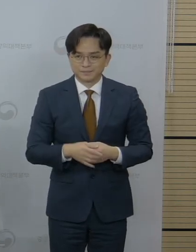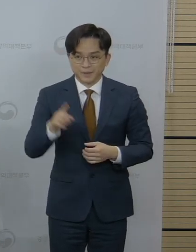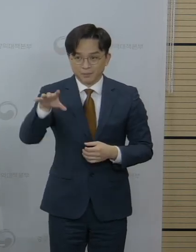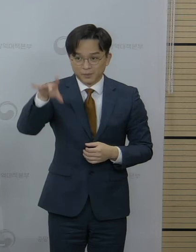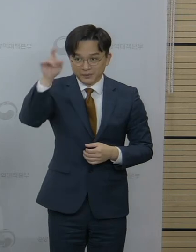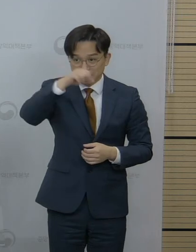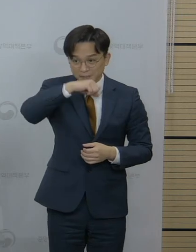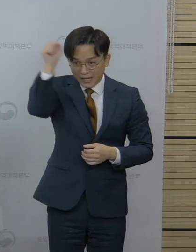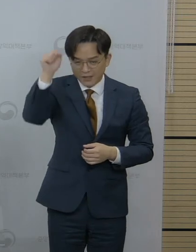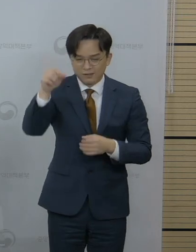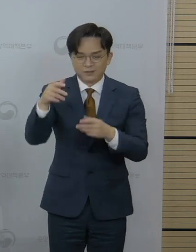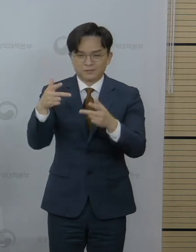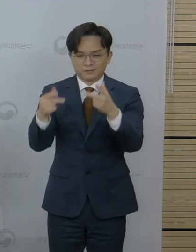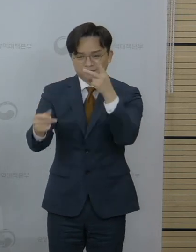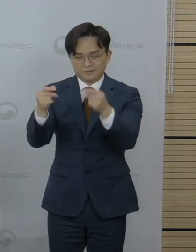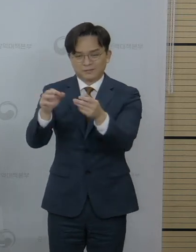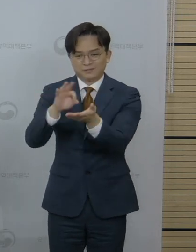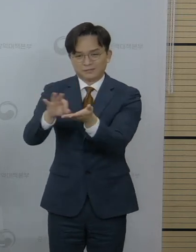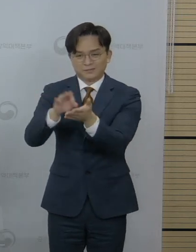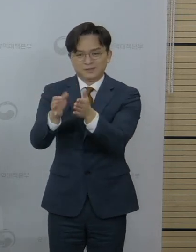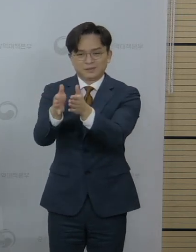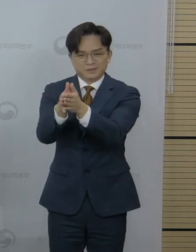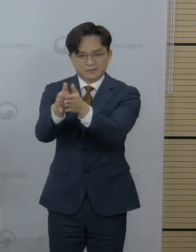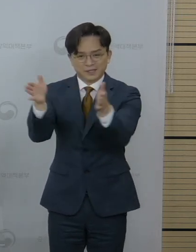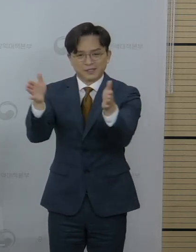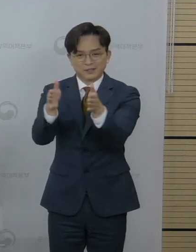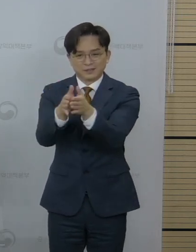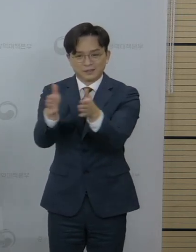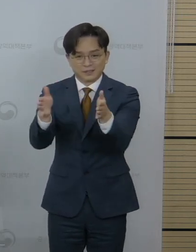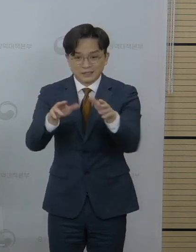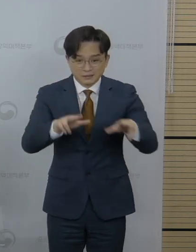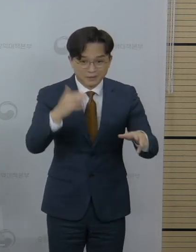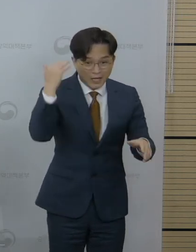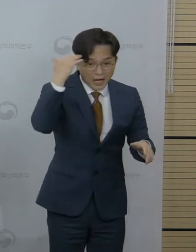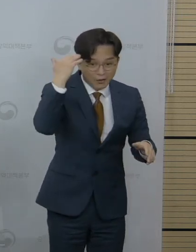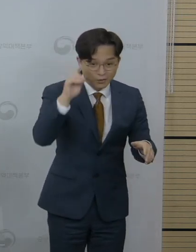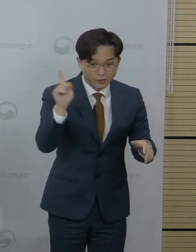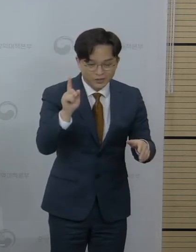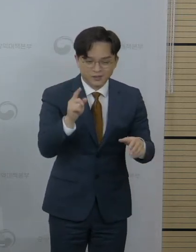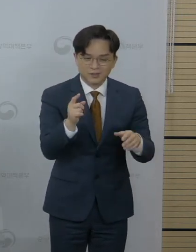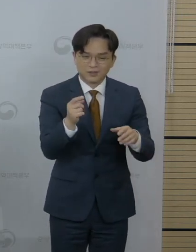합성 항원 백신과 전달체 백신 등이 지금 진행이 되고 있습니다.